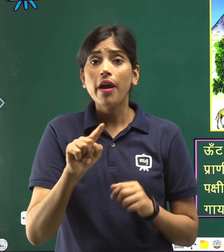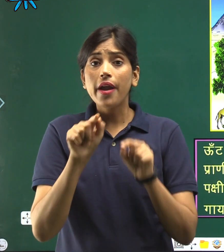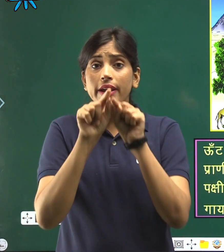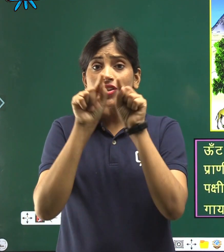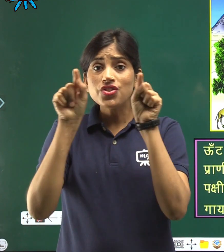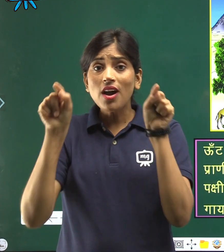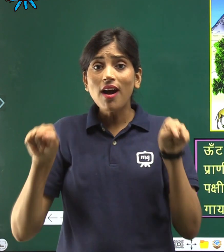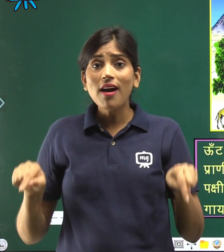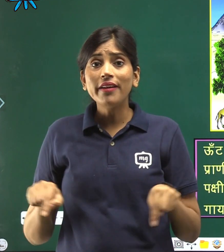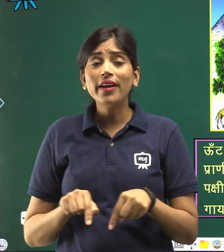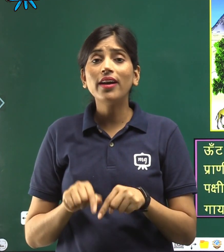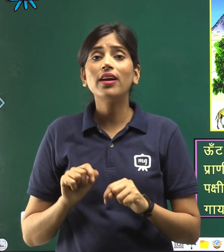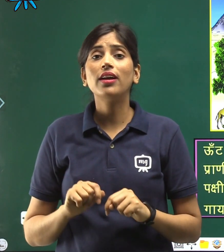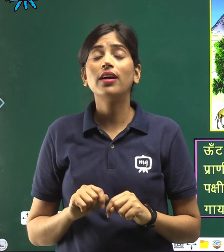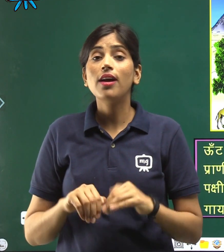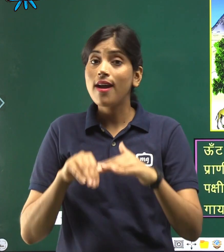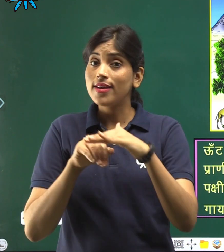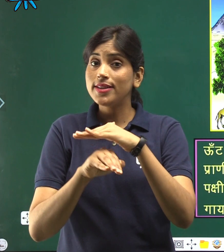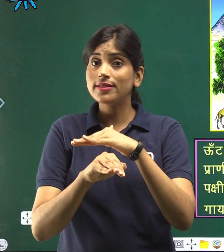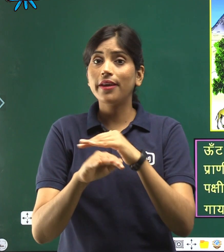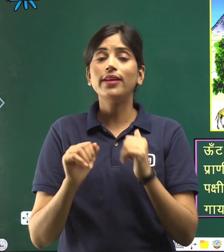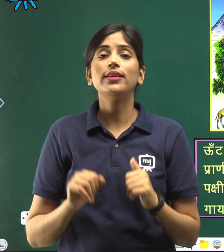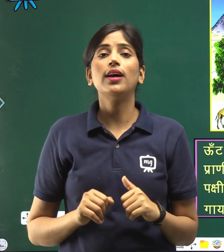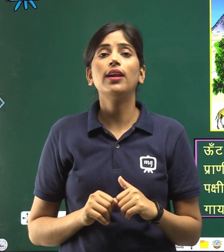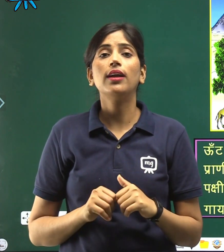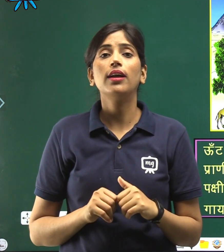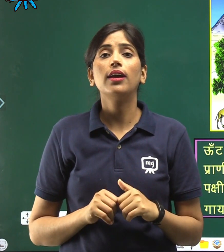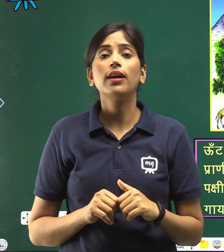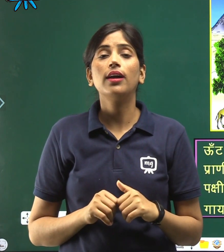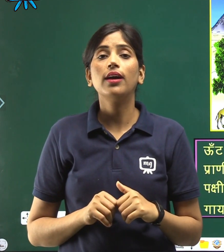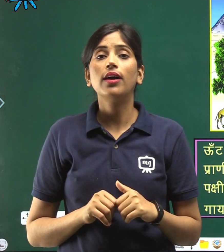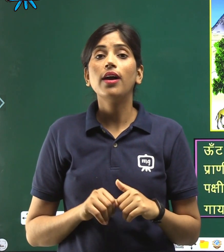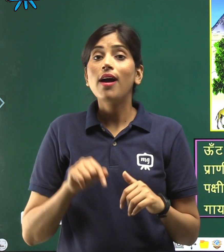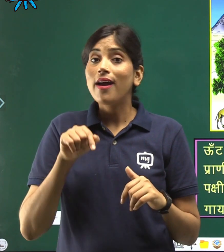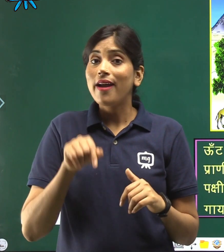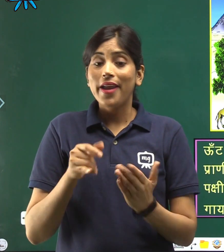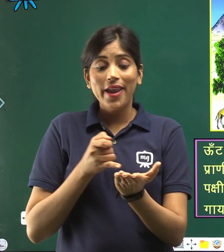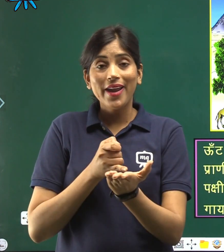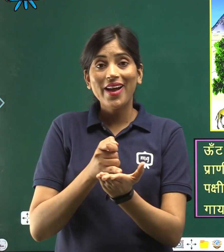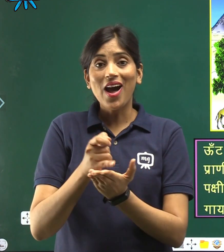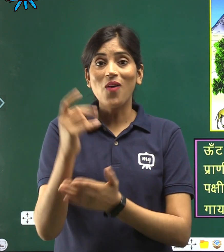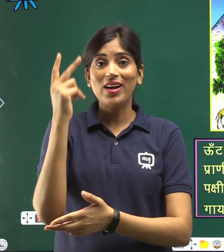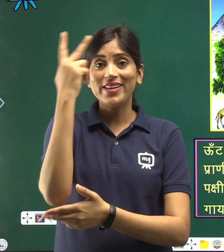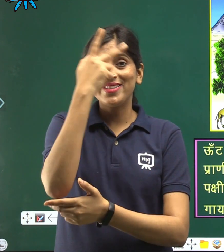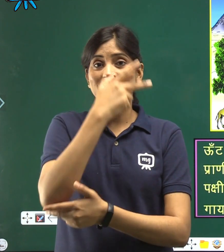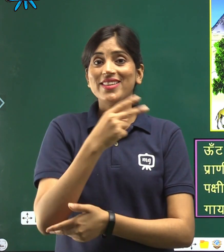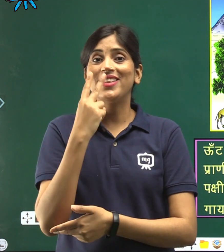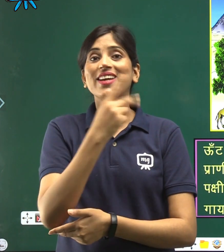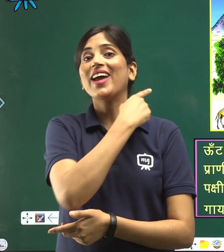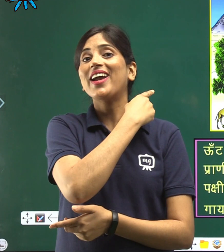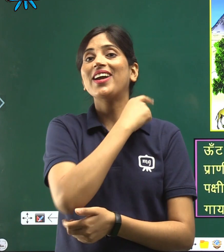चार्ट है। इसके अंदर हमें गांव का चित्र दिख रहा